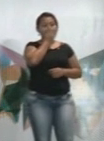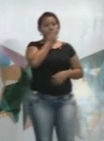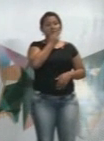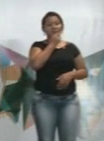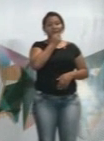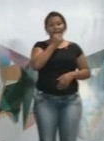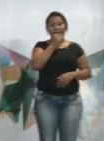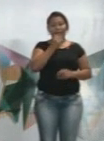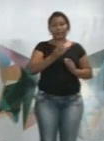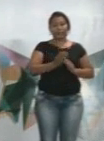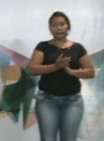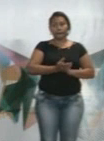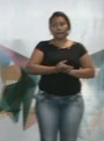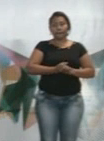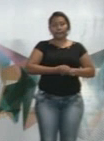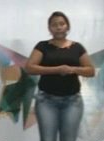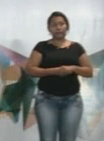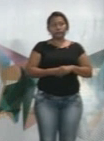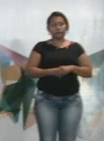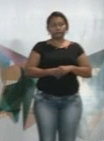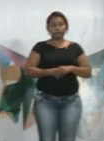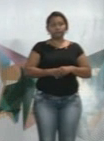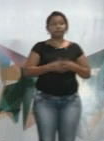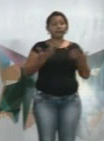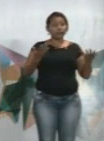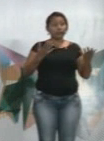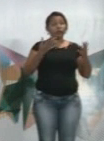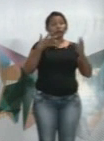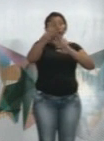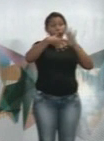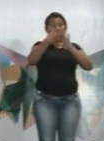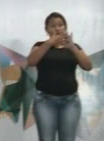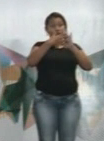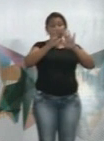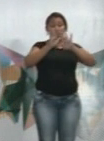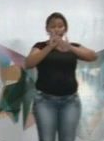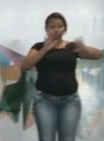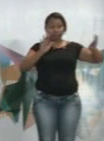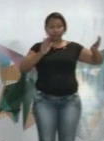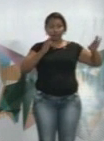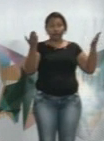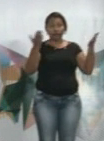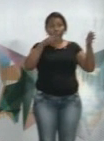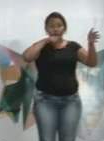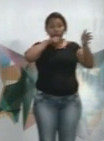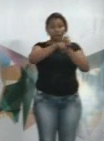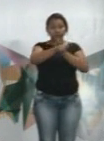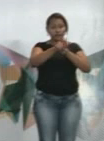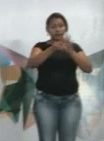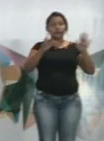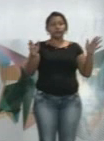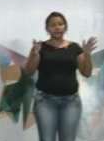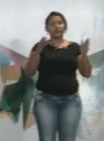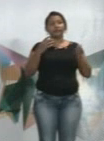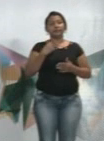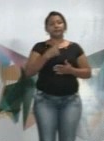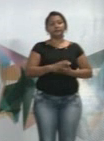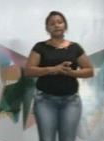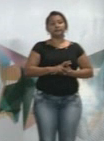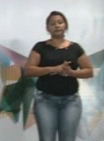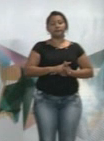Enem, tá? Só que é da segunda aplicação. Você sabe que o Enem, algumas semanas depois, eles fazem uma aplicação, né, para as casas de detenção,